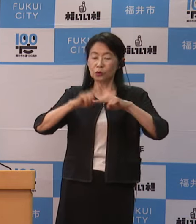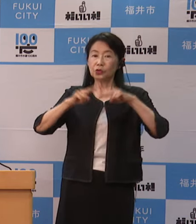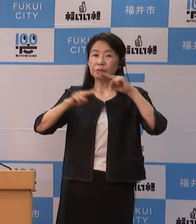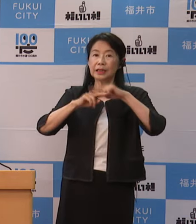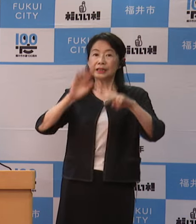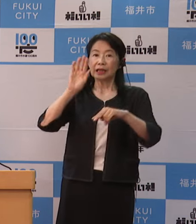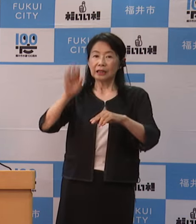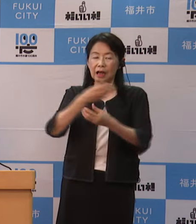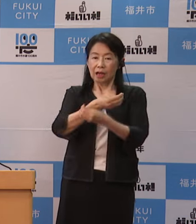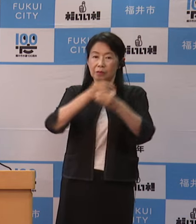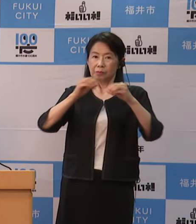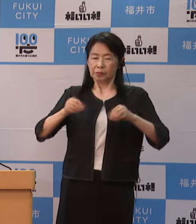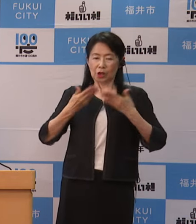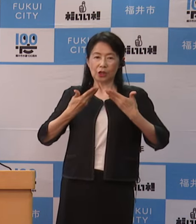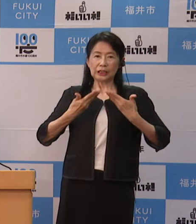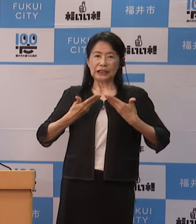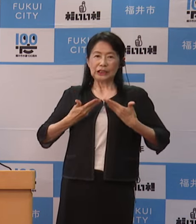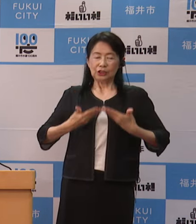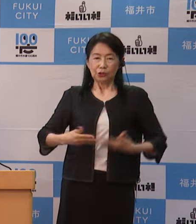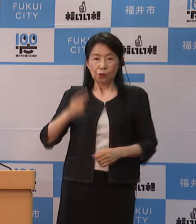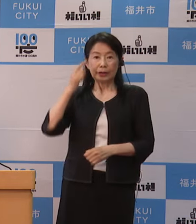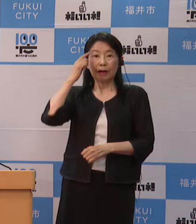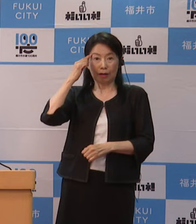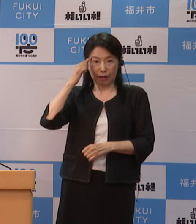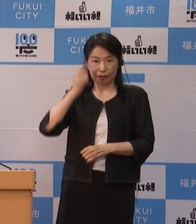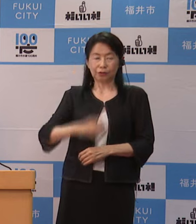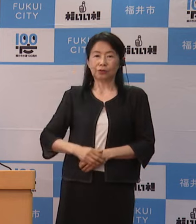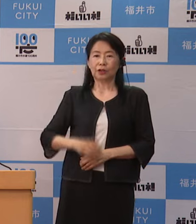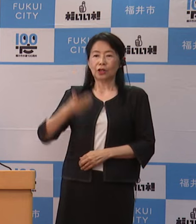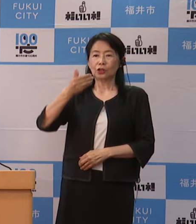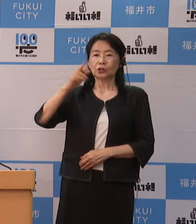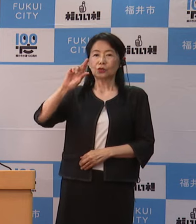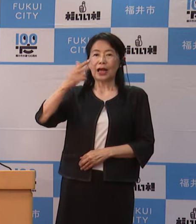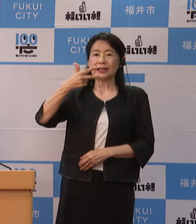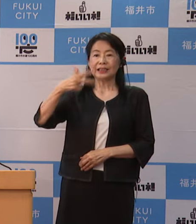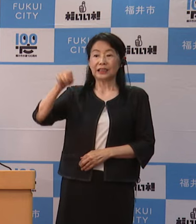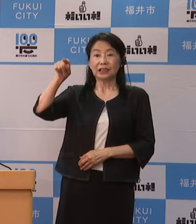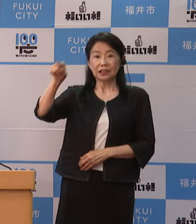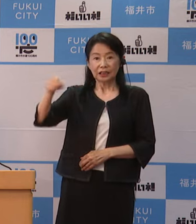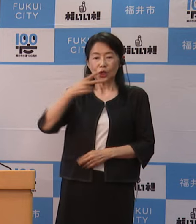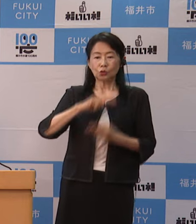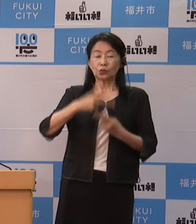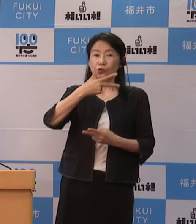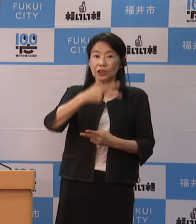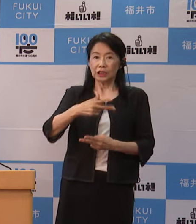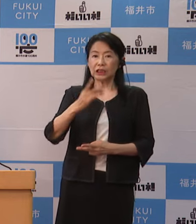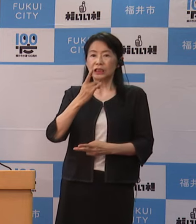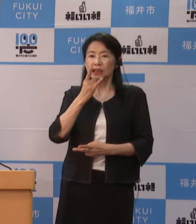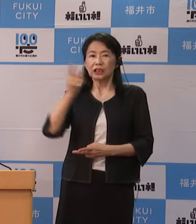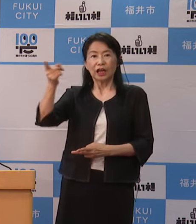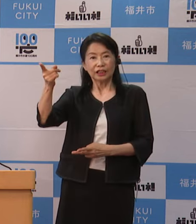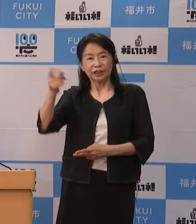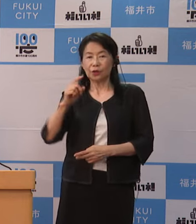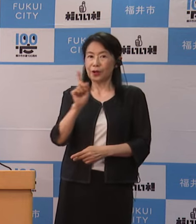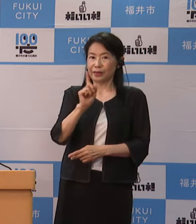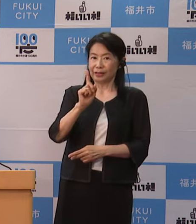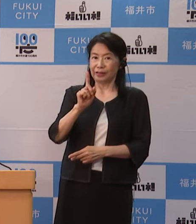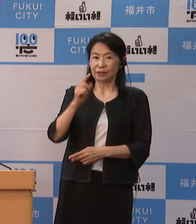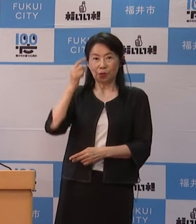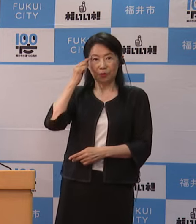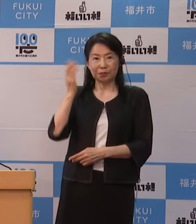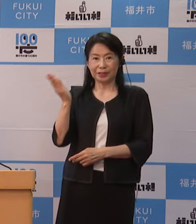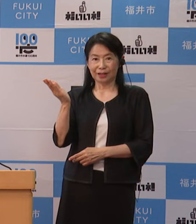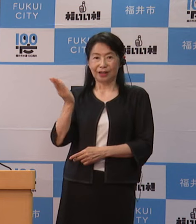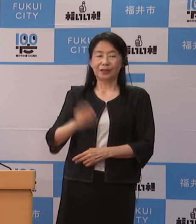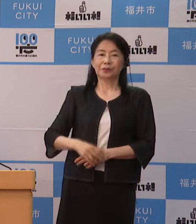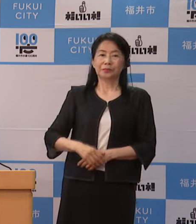てからと、やや慎重姿勢かなとは思うんですけれども、クライン氏さんが福井さんに期待されていることっていうのはどんなことだとお感